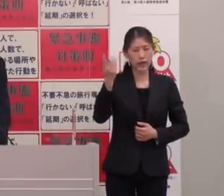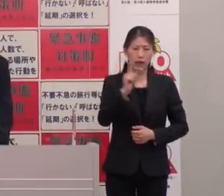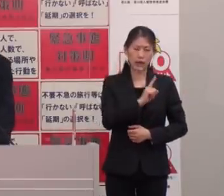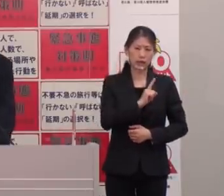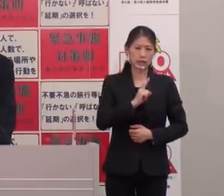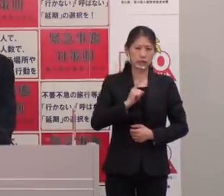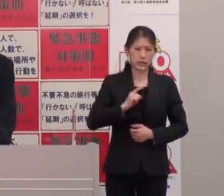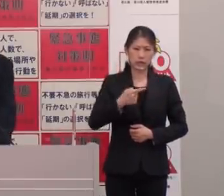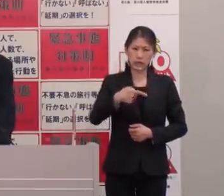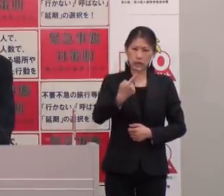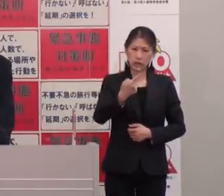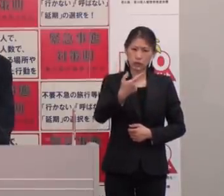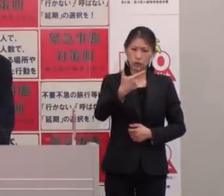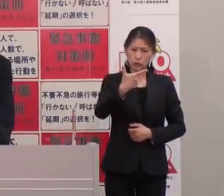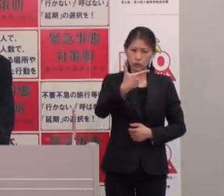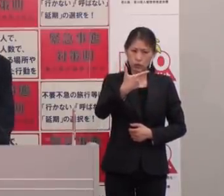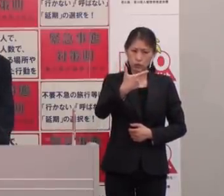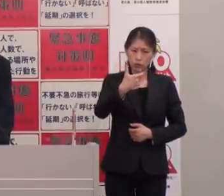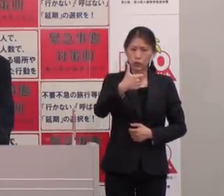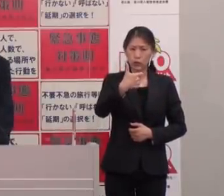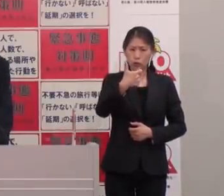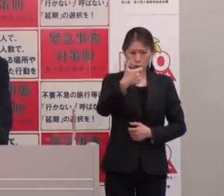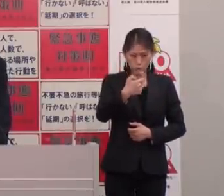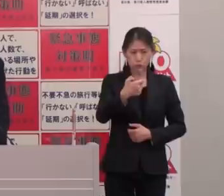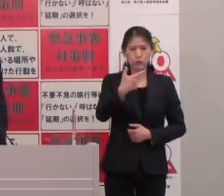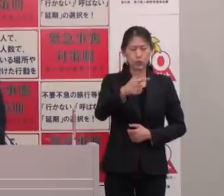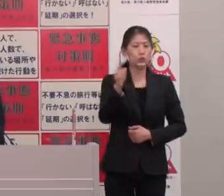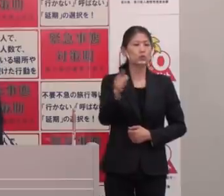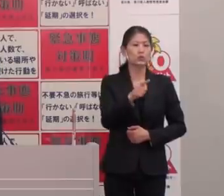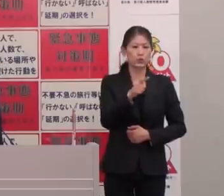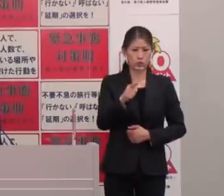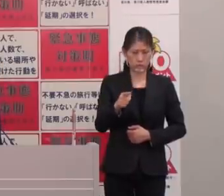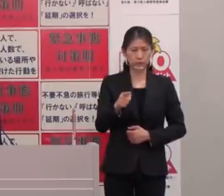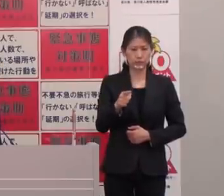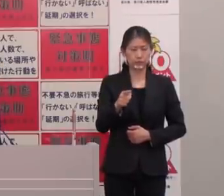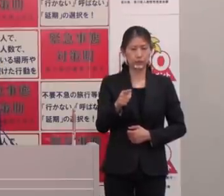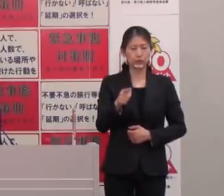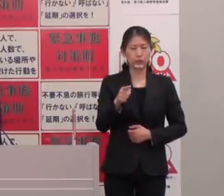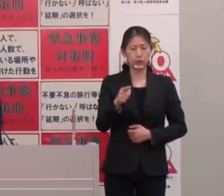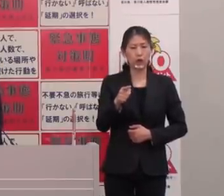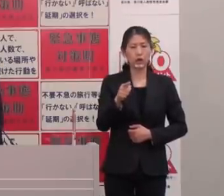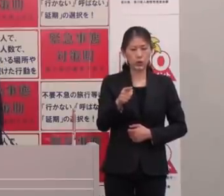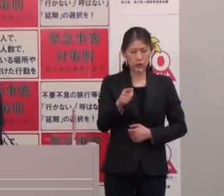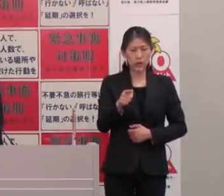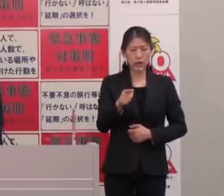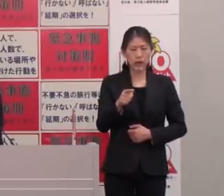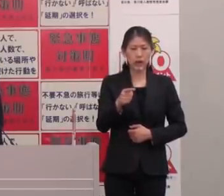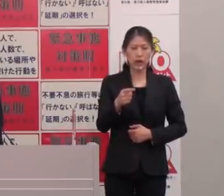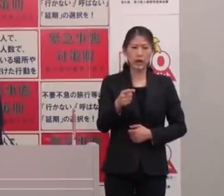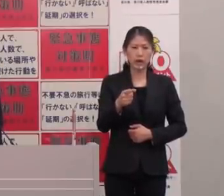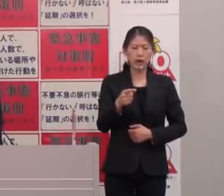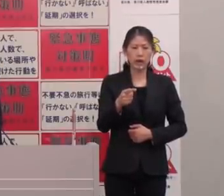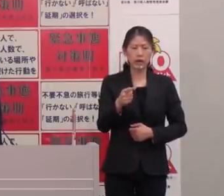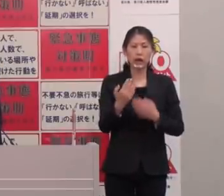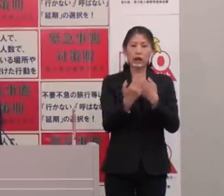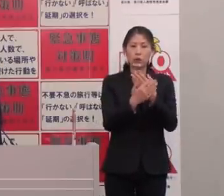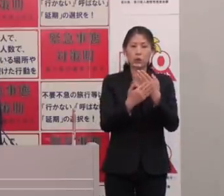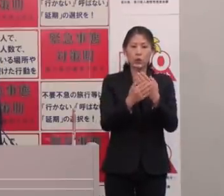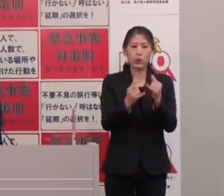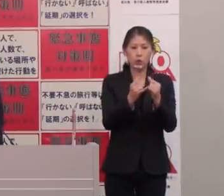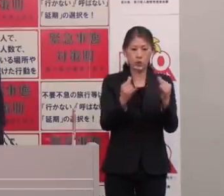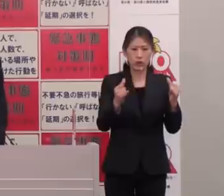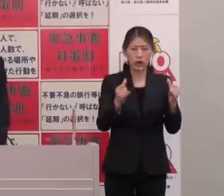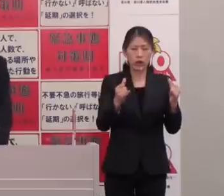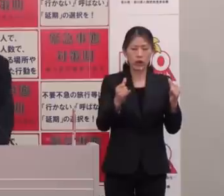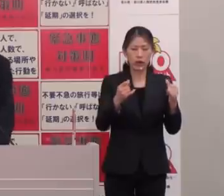のですけれども156人ということであって、そこから最大療養者数が1140名と、